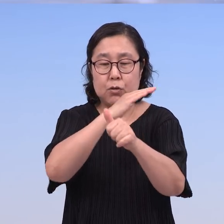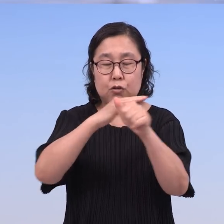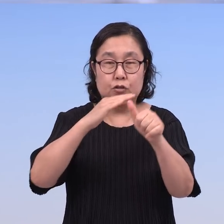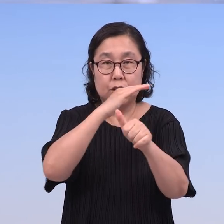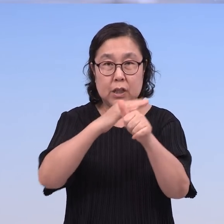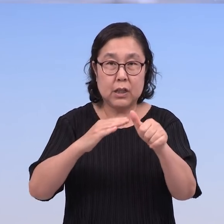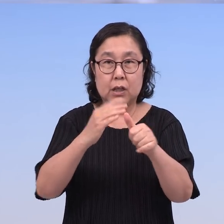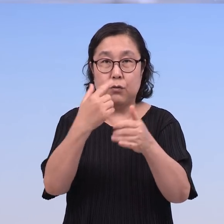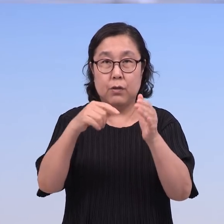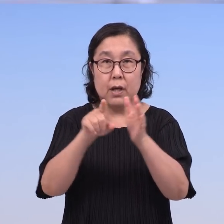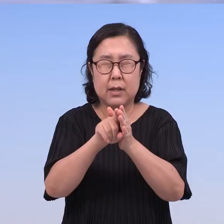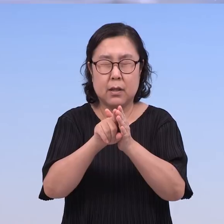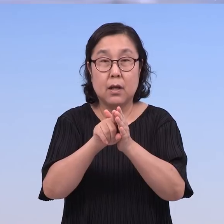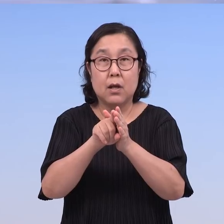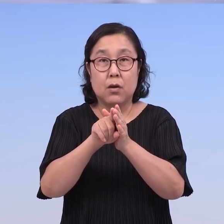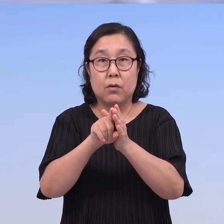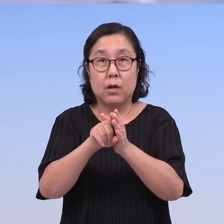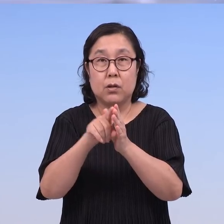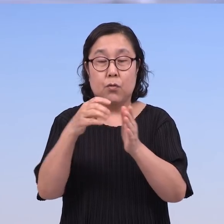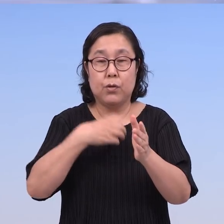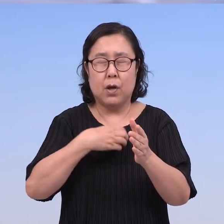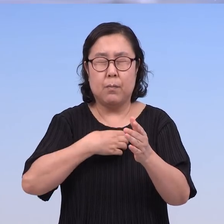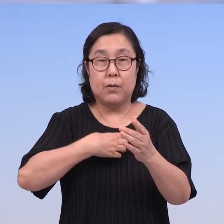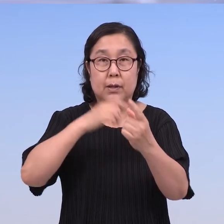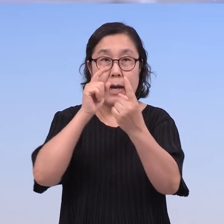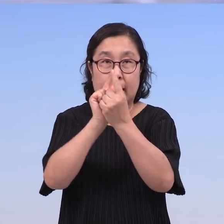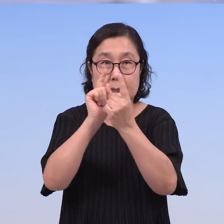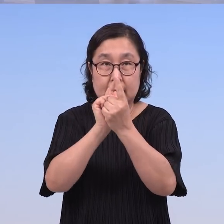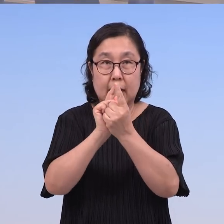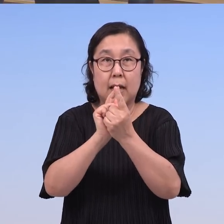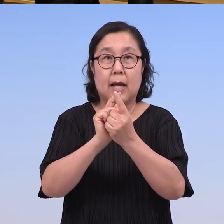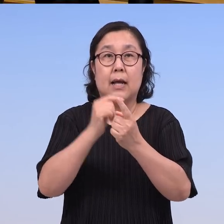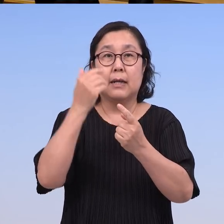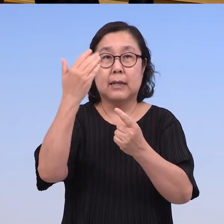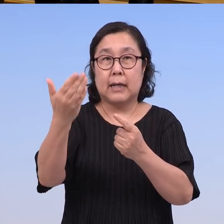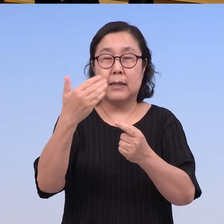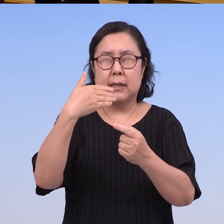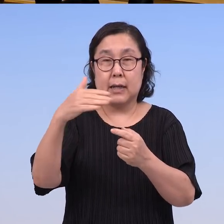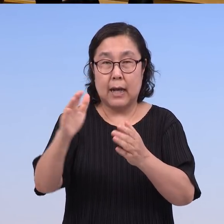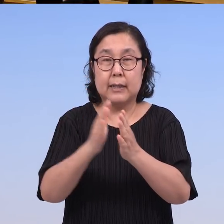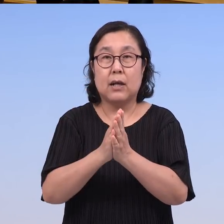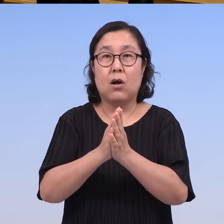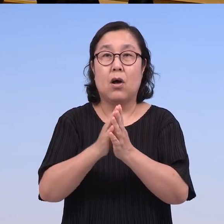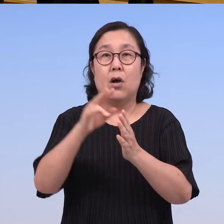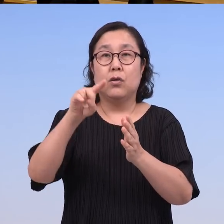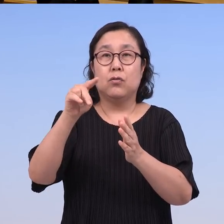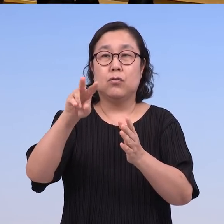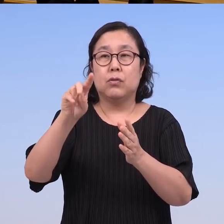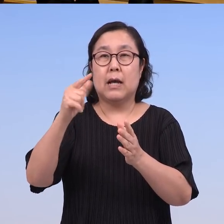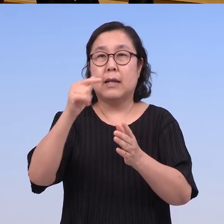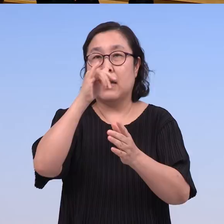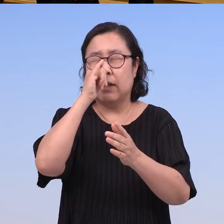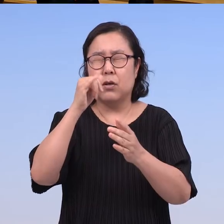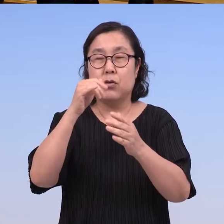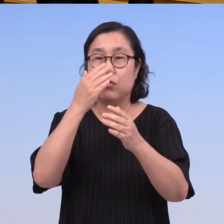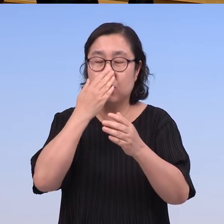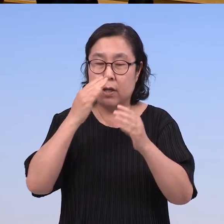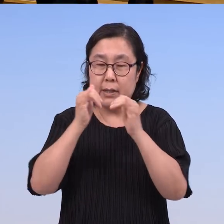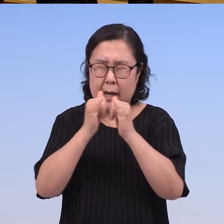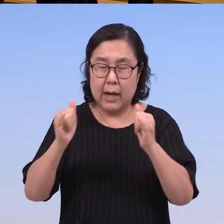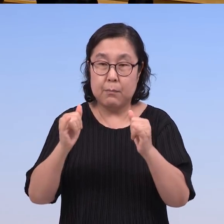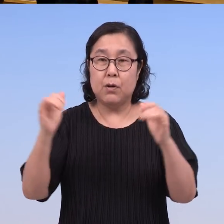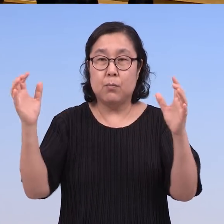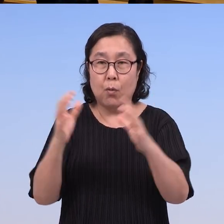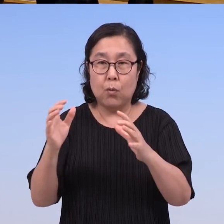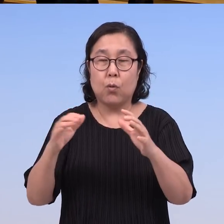정책으로 자기 민족이 위기를 당하니까 그 4장 16절에서의 선포를 보십시오. 당신은 가서 수산에 있는 유대인을 다